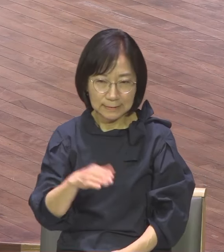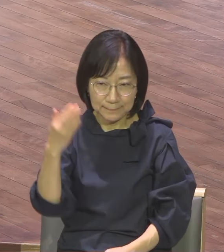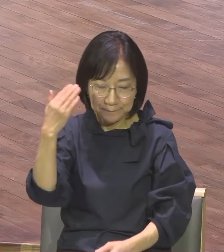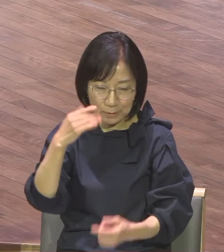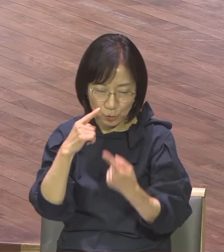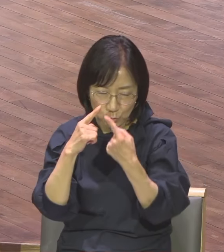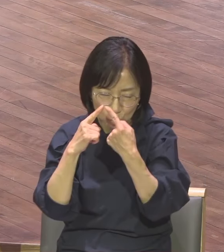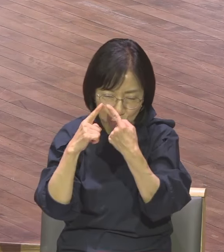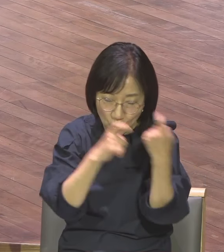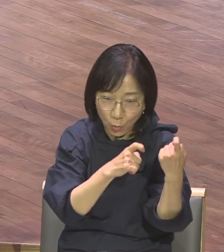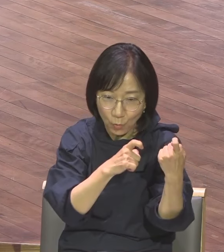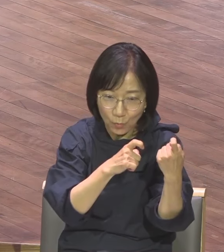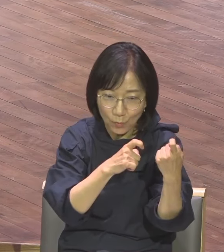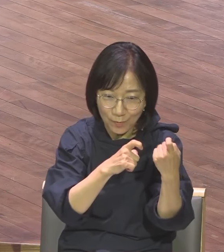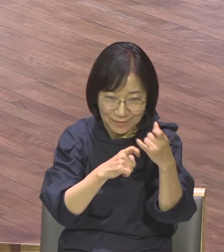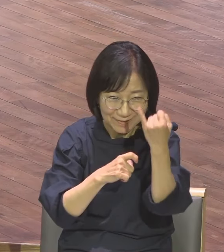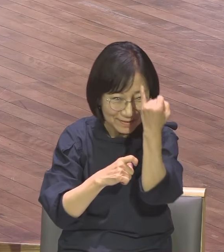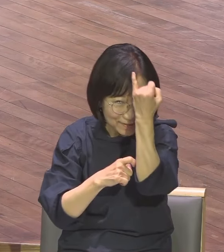유혹을 하지요.